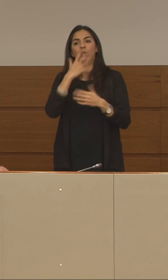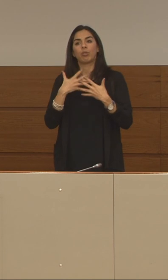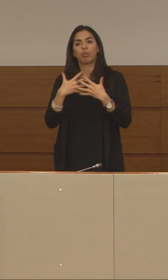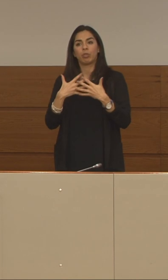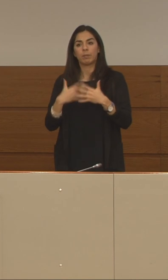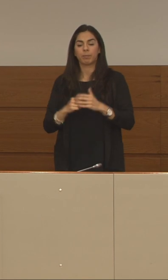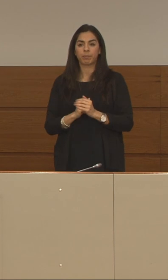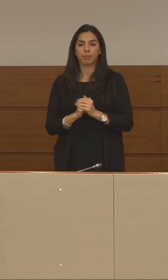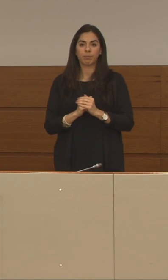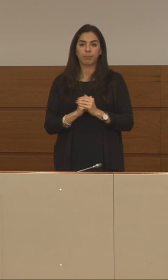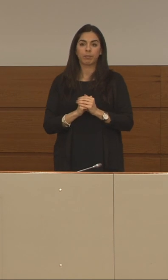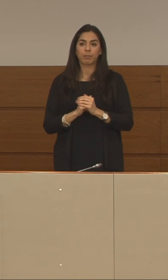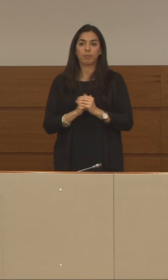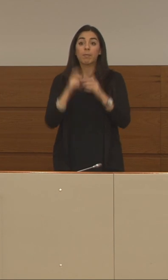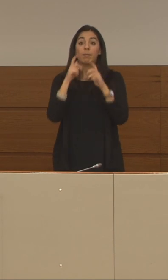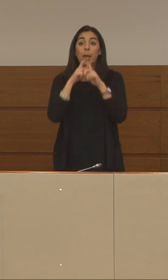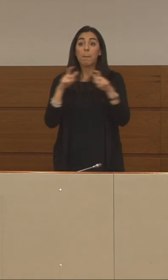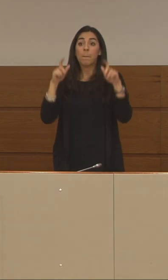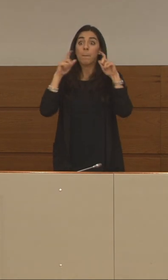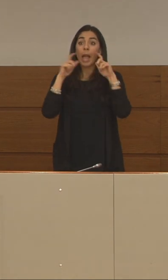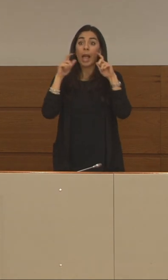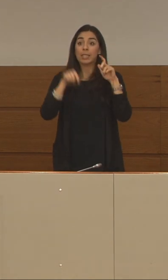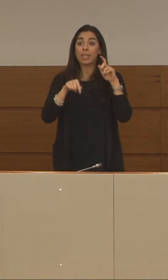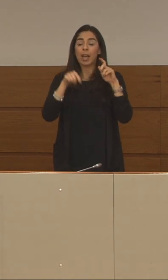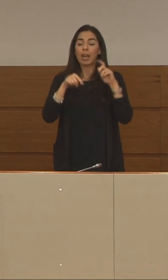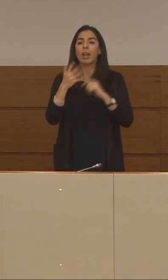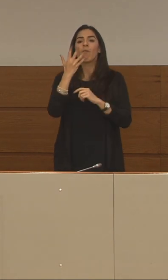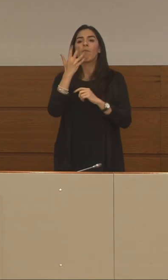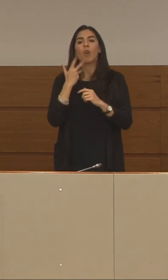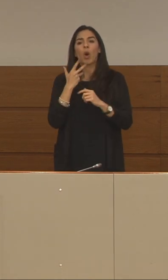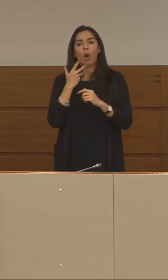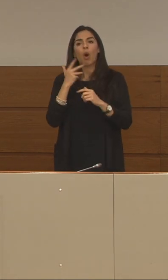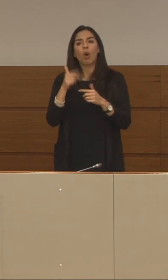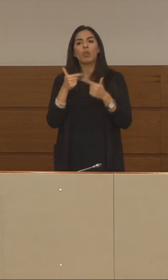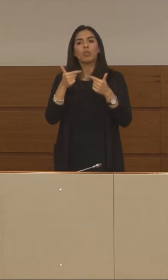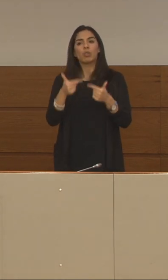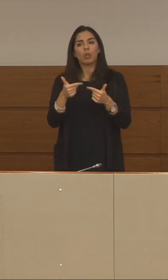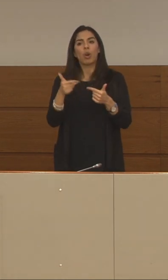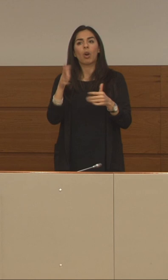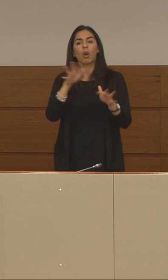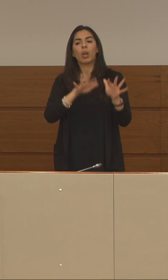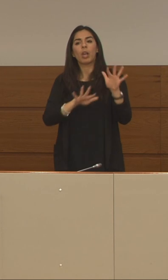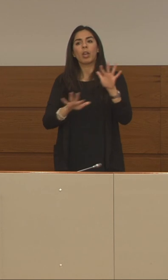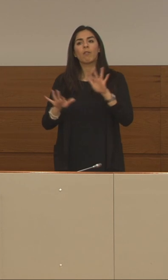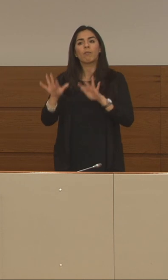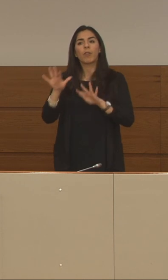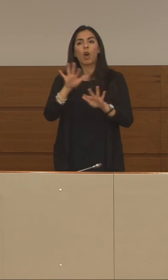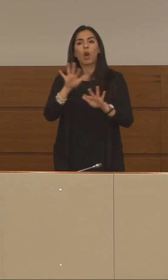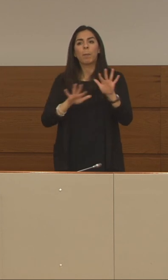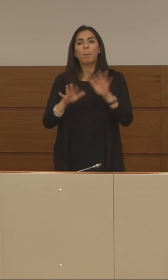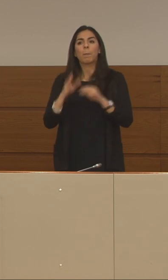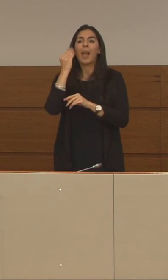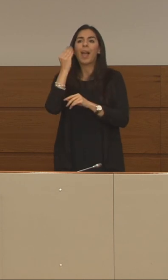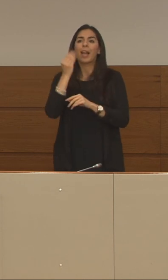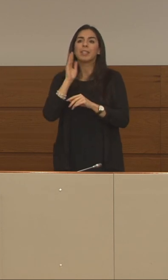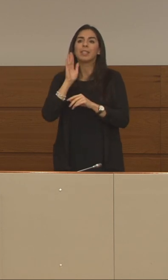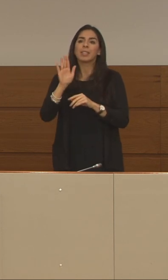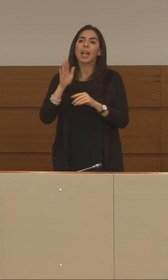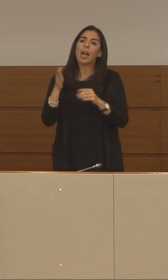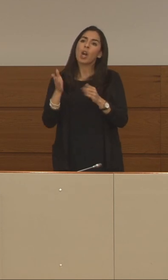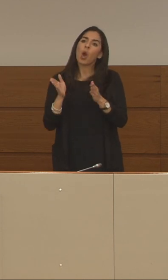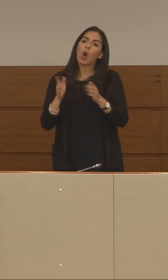mascherine voglio dare informazione di un parere che è stato reso dal comitato tecnico